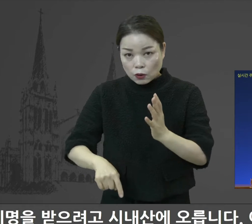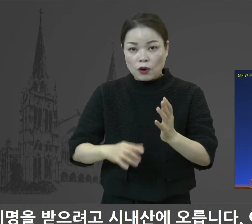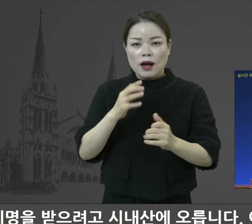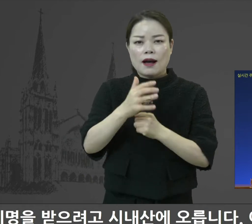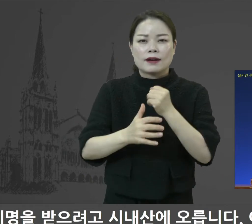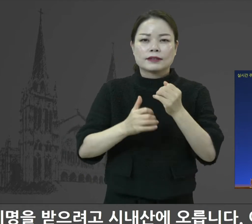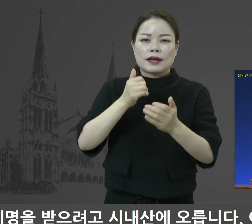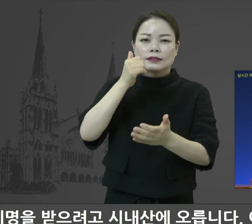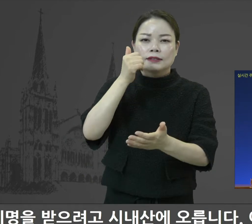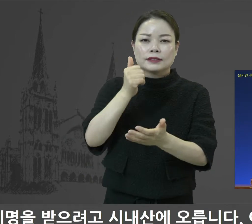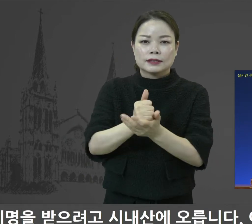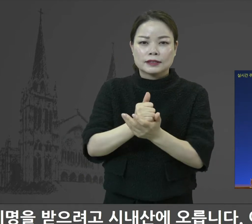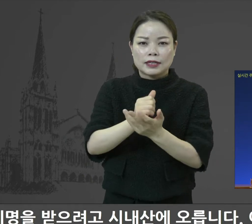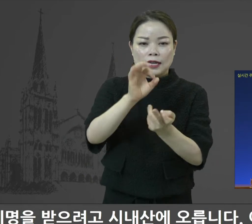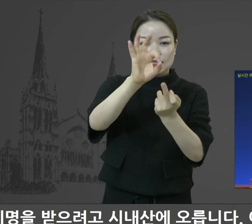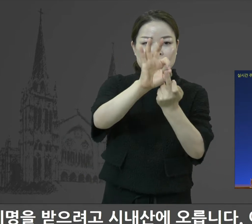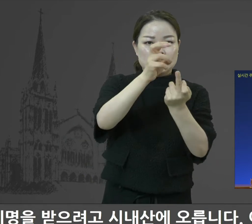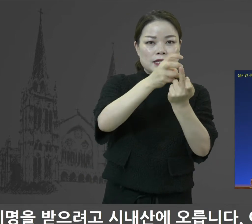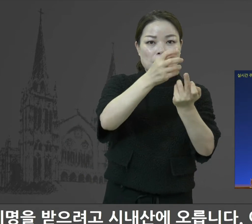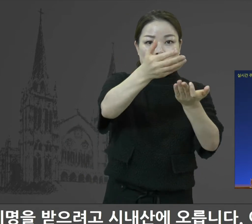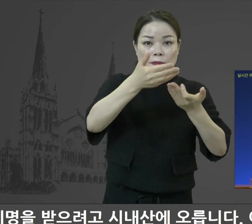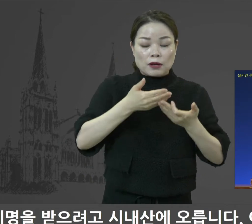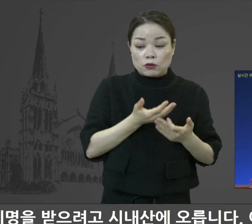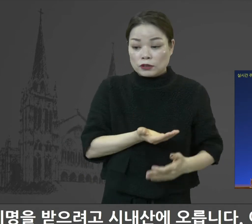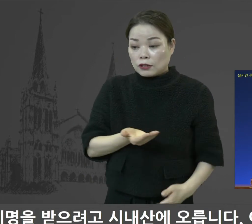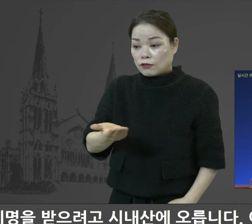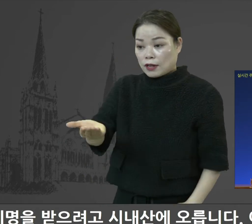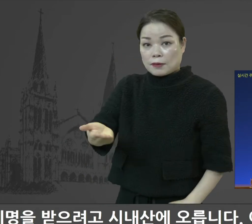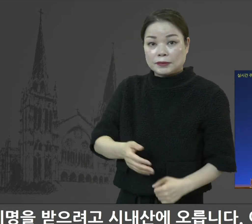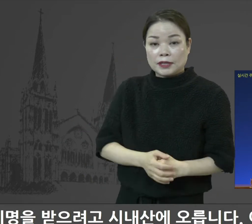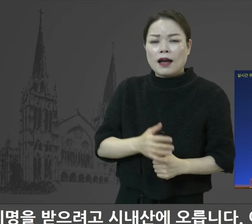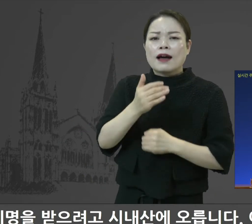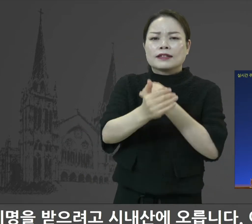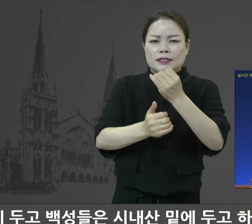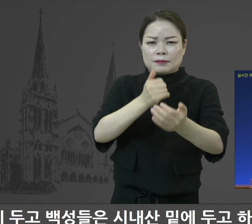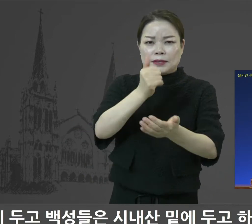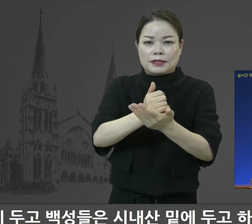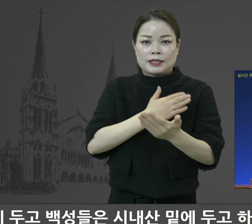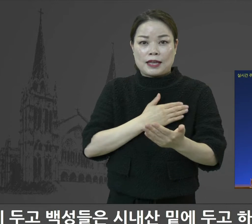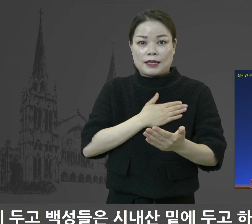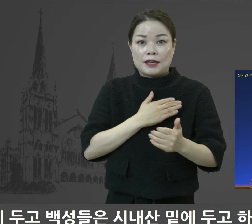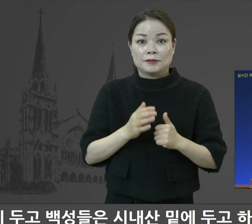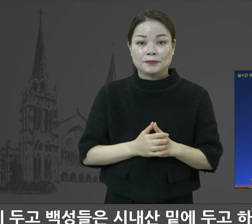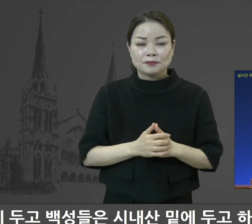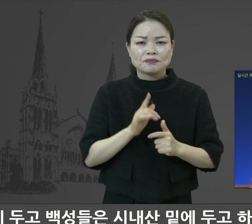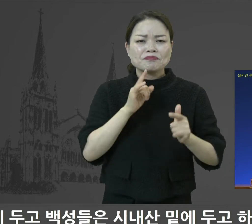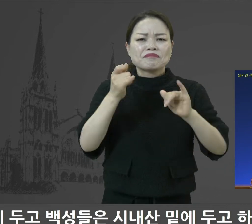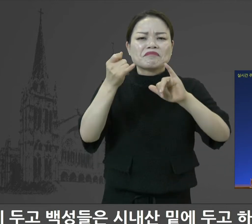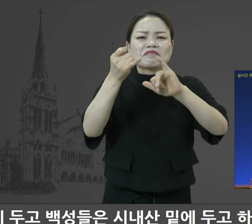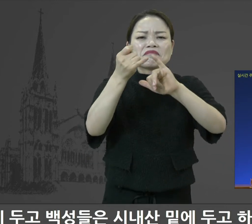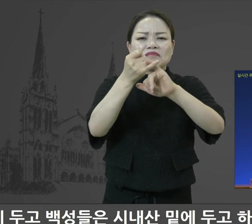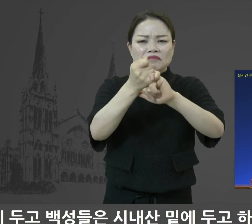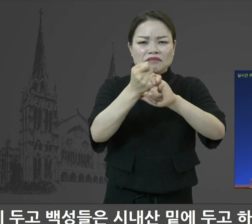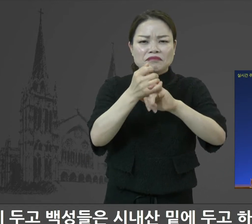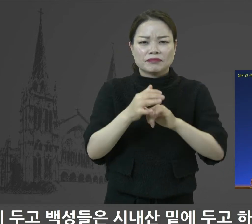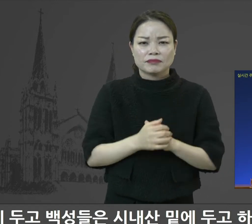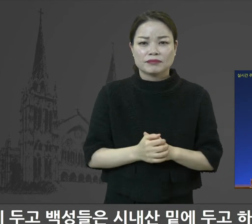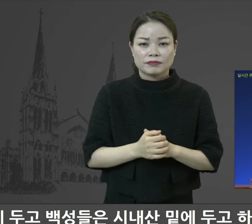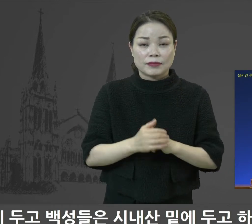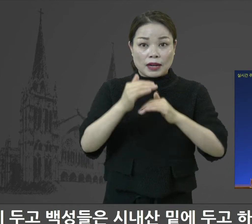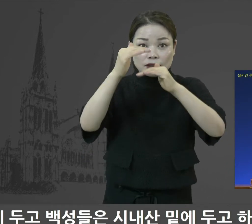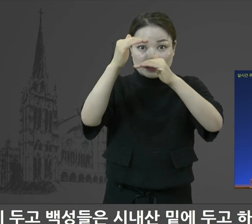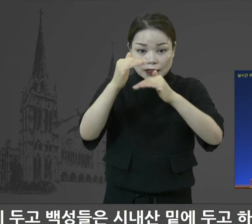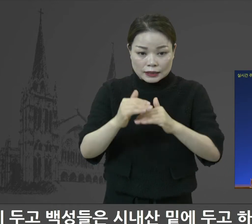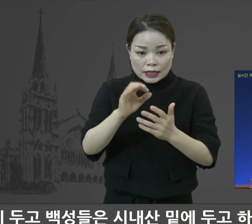하나님께 십계명을 받고 내려와서요 전달을 합니다. 하나님이 나에게 언약의 이